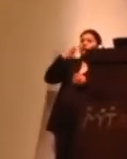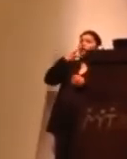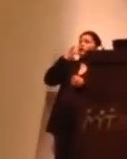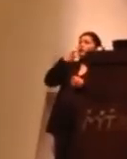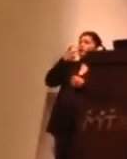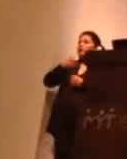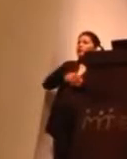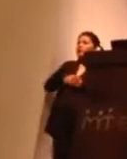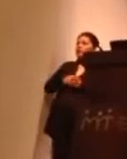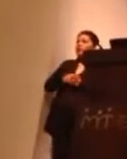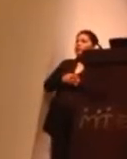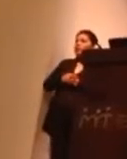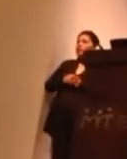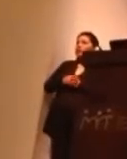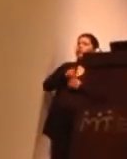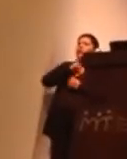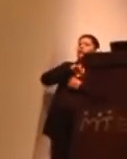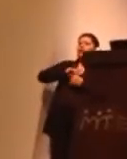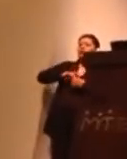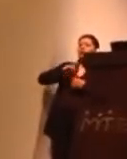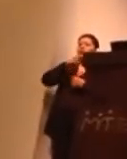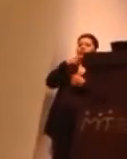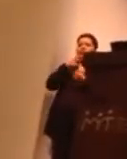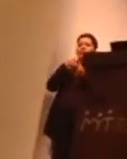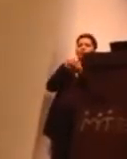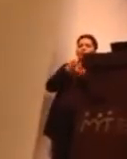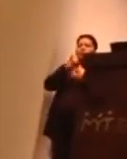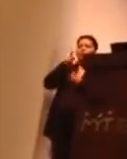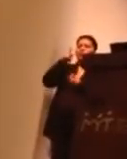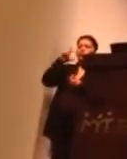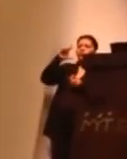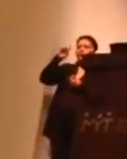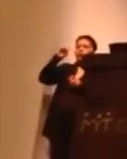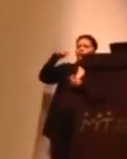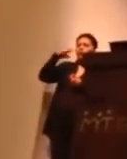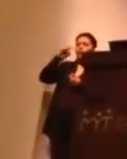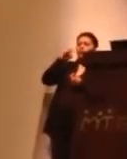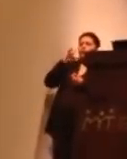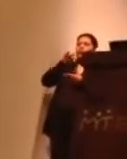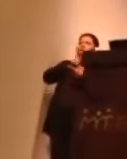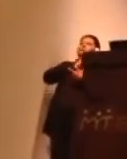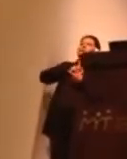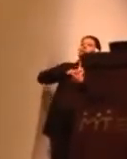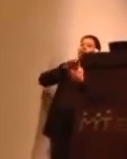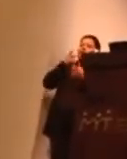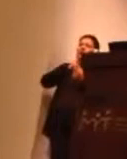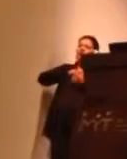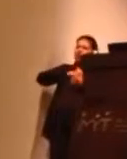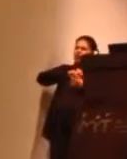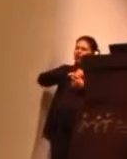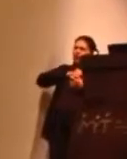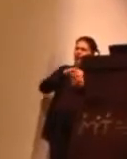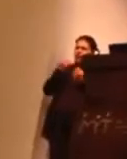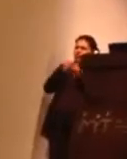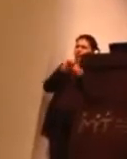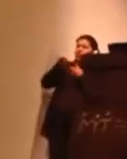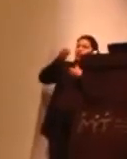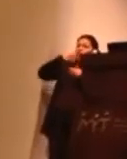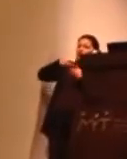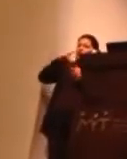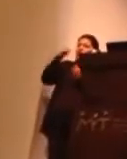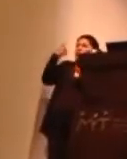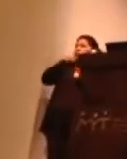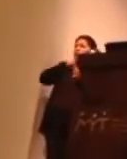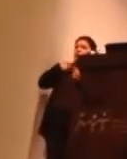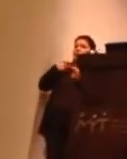acerca del envenenamiento de plomo, cómo hay susceptibilidad del sistema nervioso central por el plomo, pero nosotros